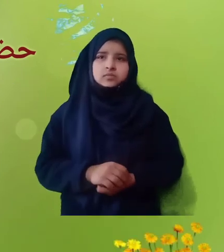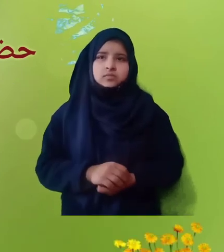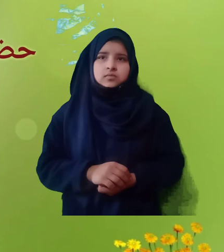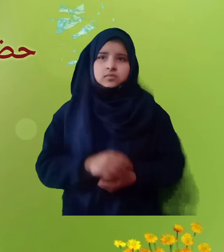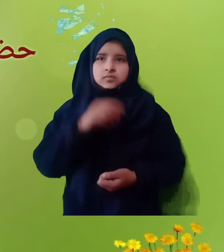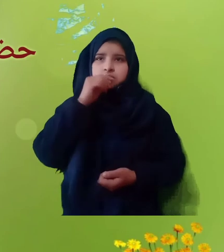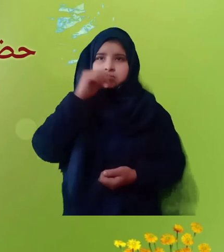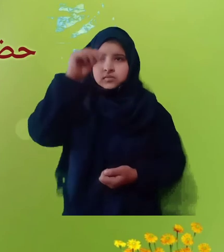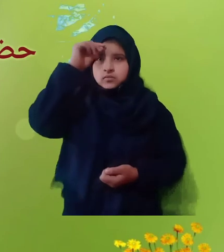हजरत